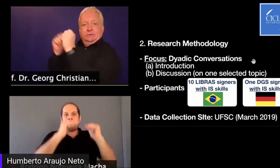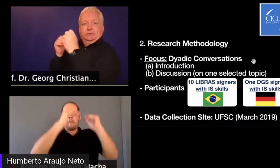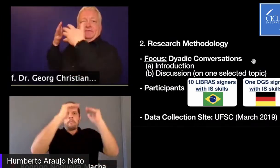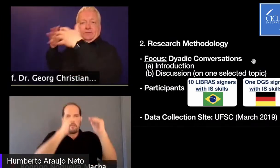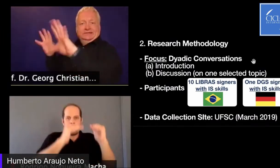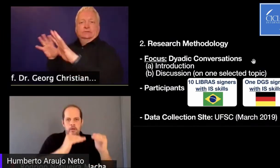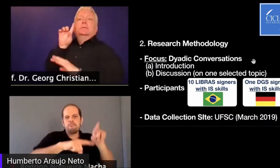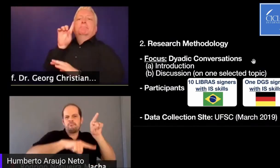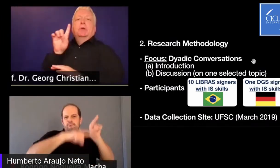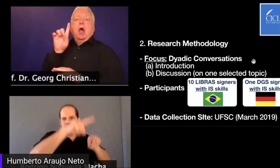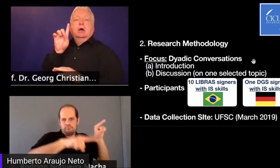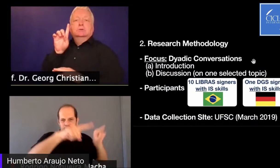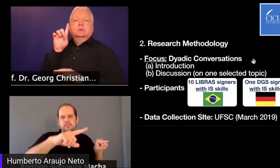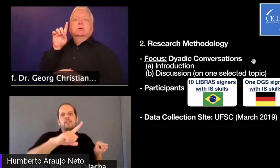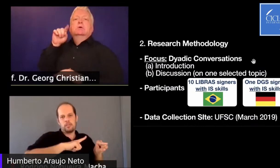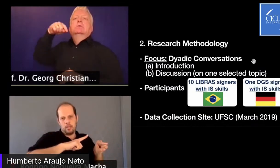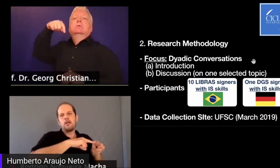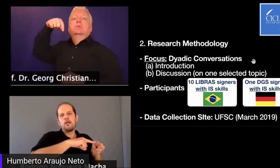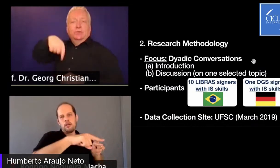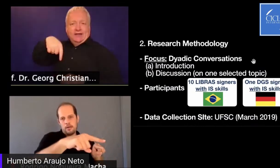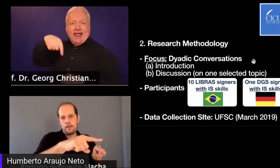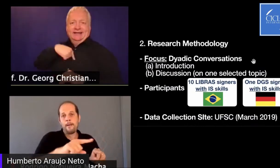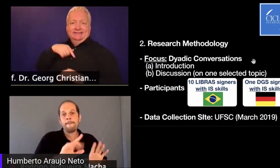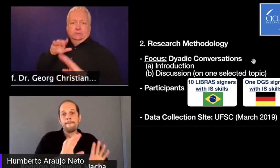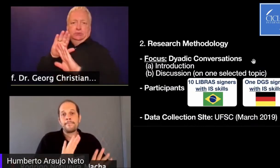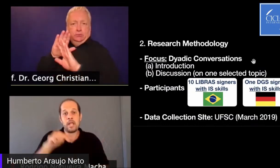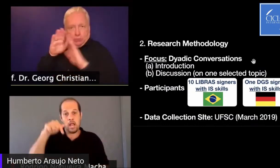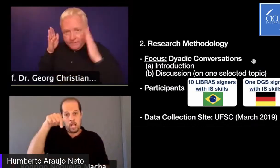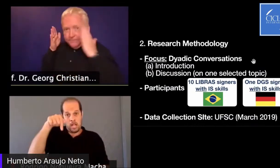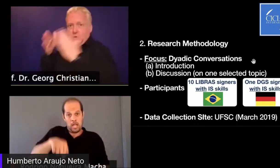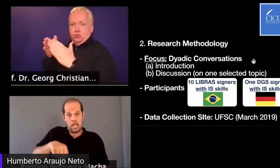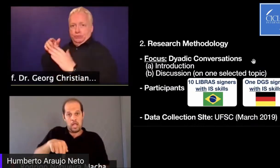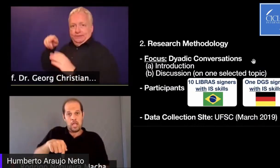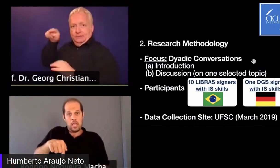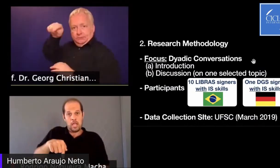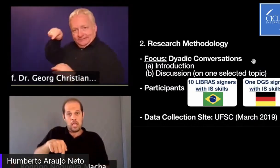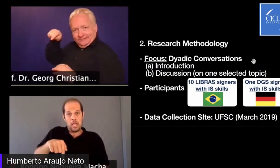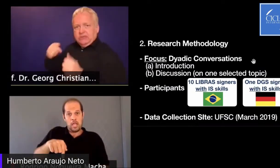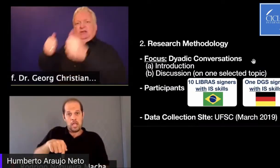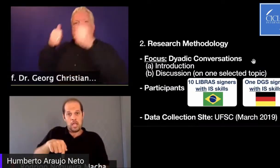Alguns, por exemplo, que não tinham um nível muito fluente de línguas de sinais internacional,